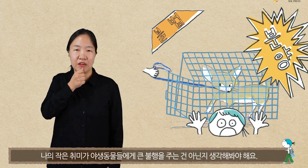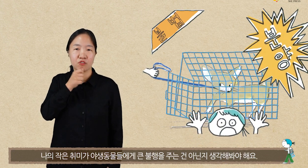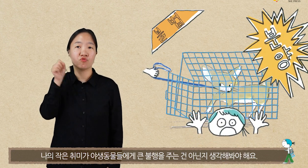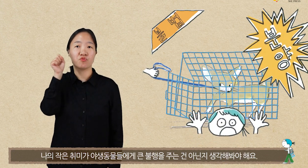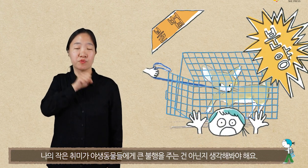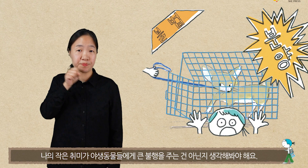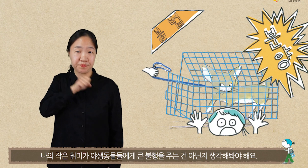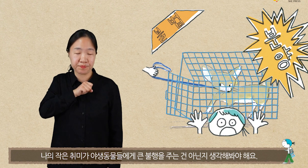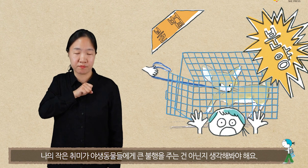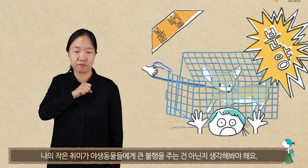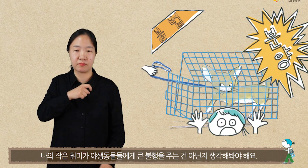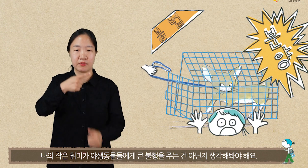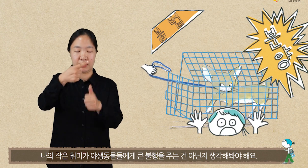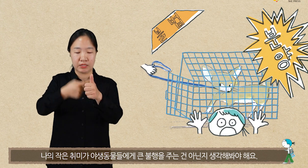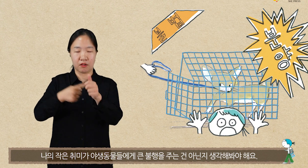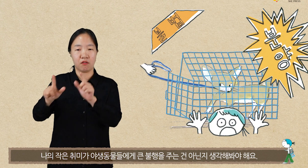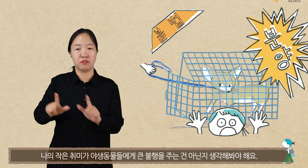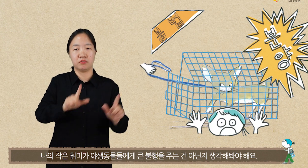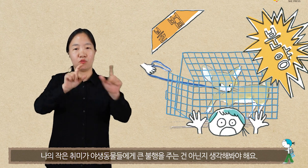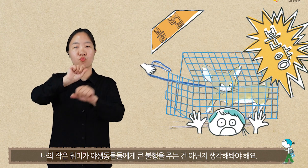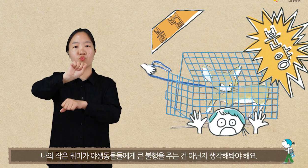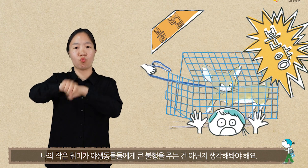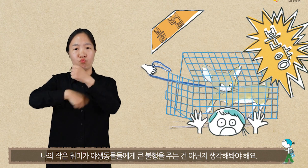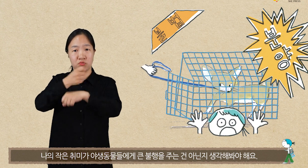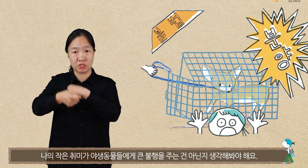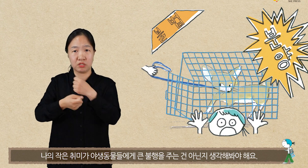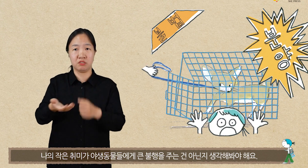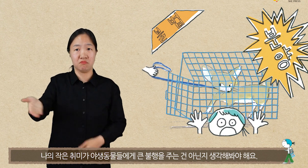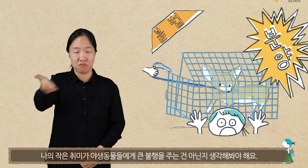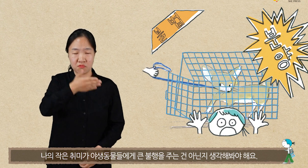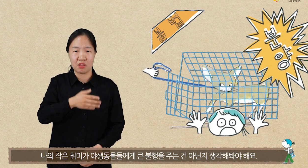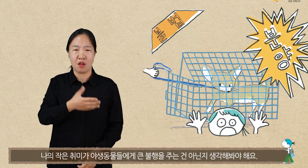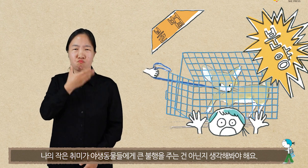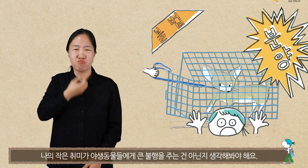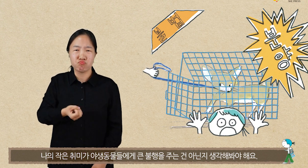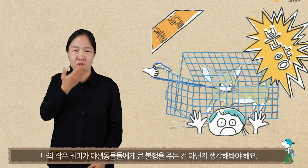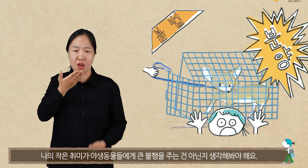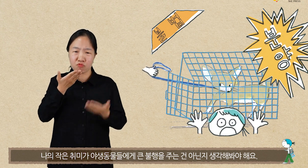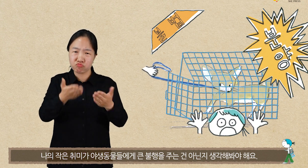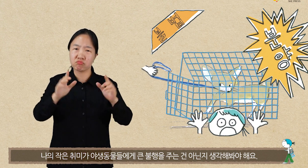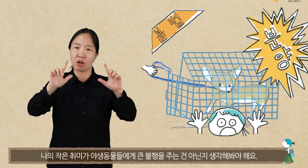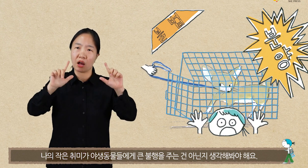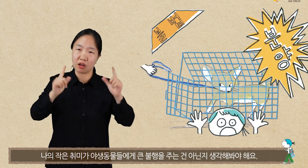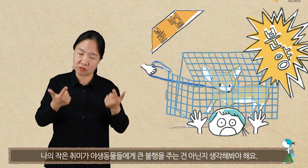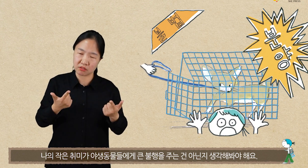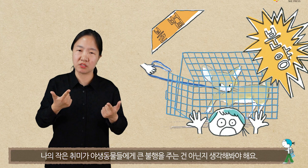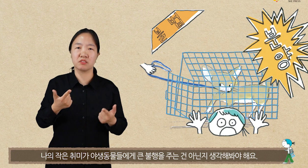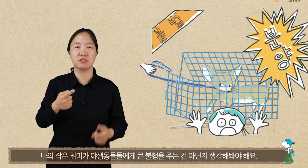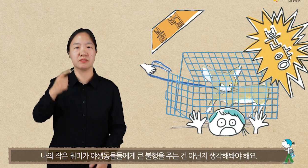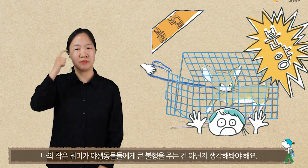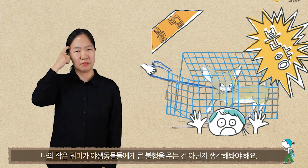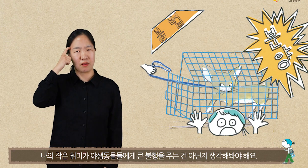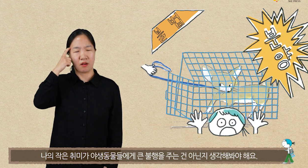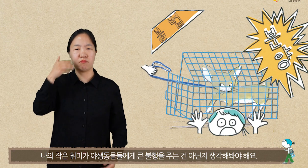나의 작은 취미가 야생동물들에게 큰 불행을 주는 건 아닌지 생각해 봐야 해요.